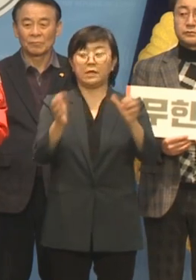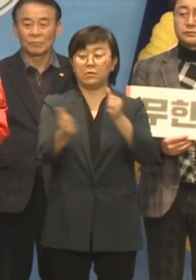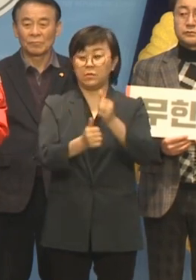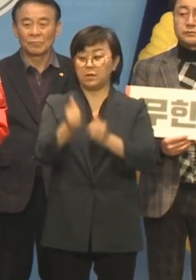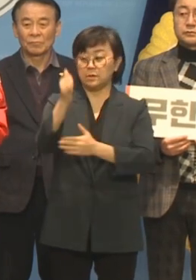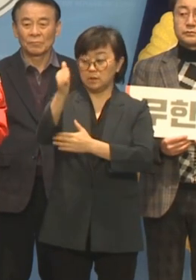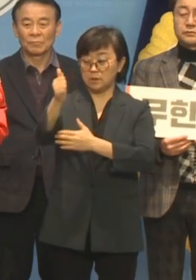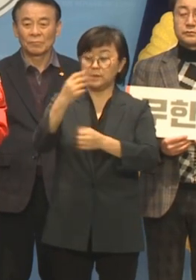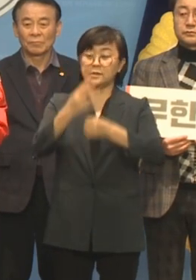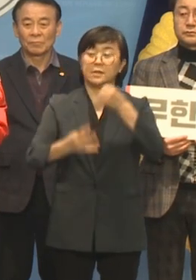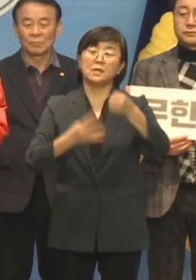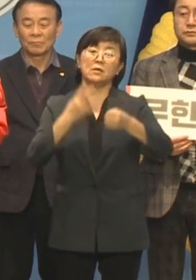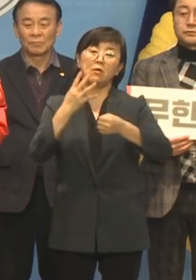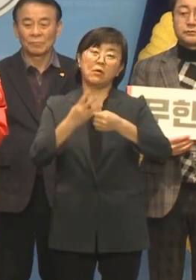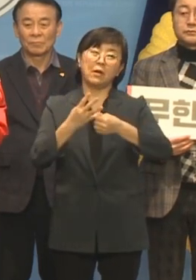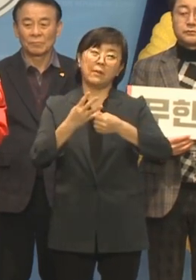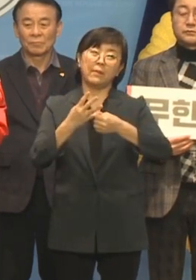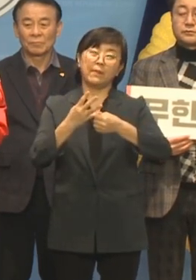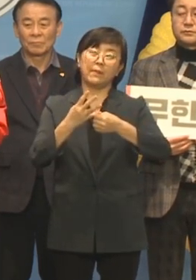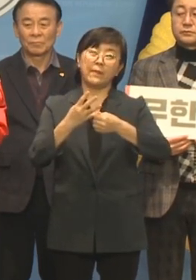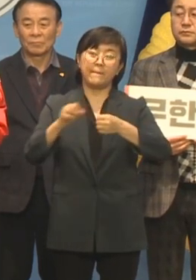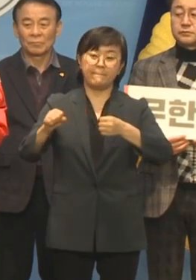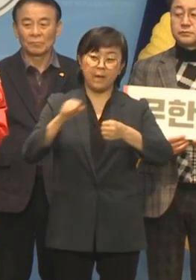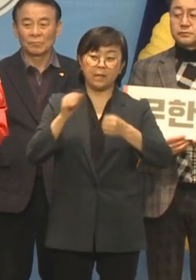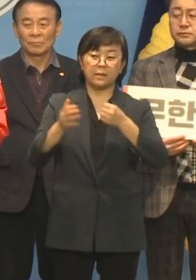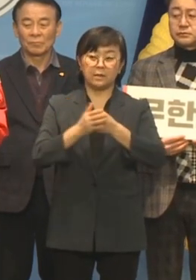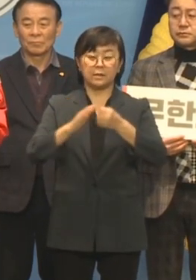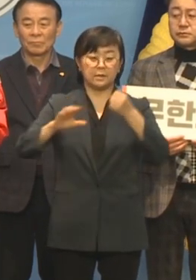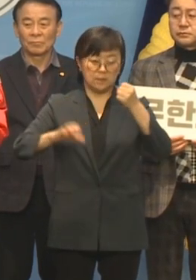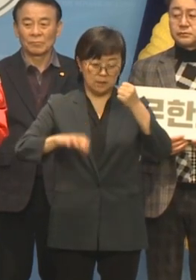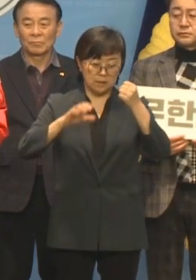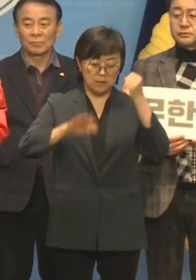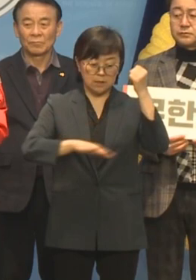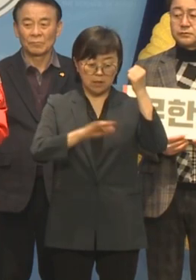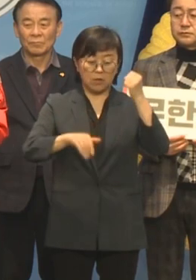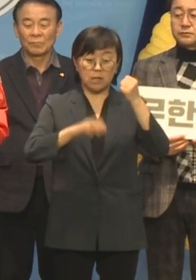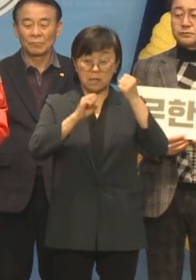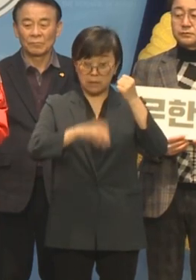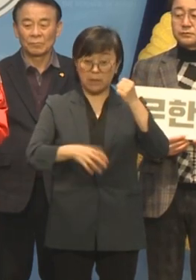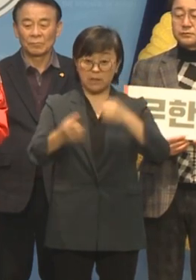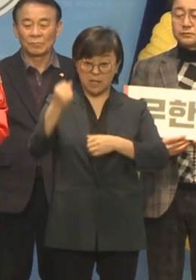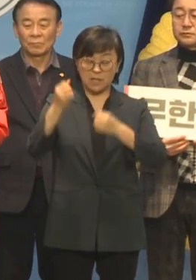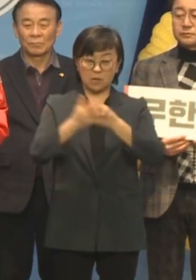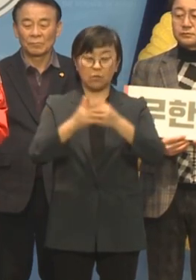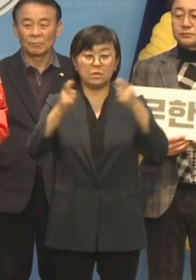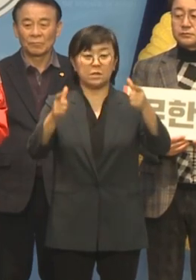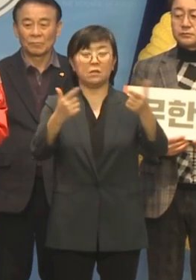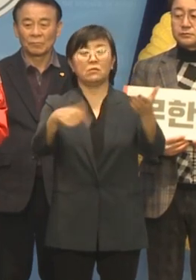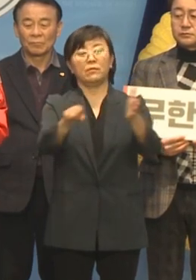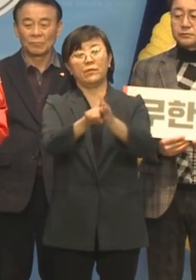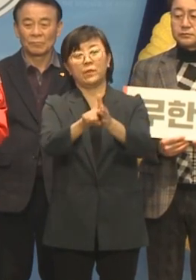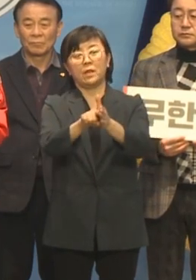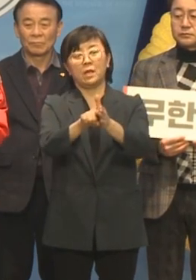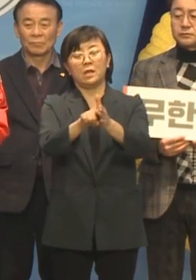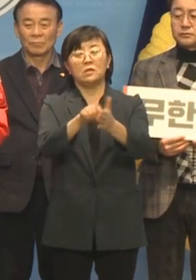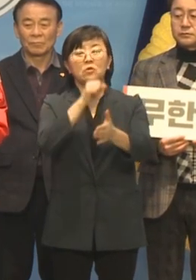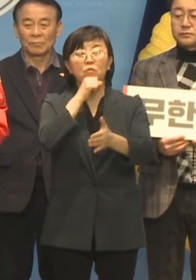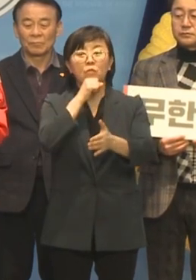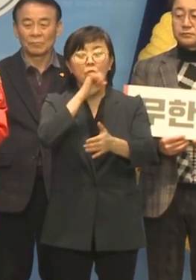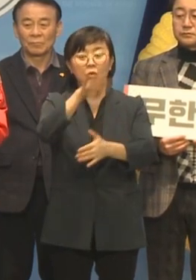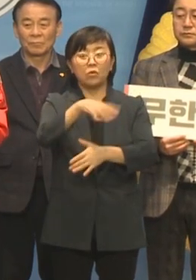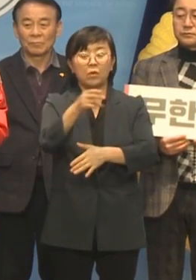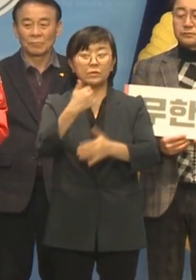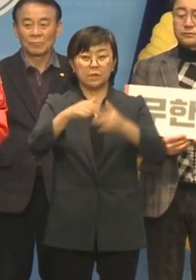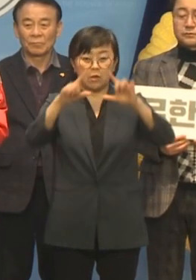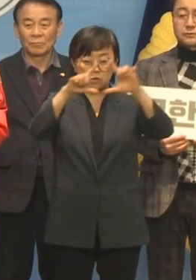당협위원장으로서 4년간 탄탄하게 다져온 지역 기반을 무기 삼아서 지역을 위한 변변한 실적도 없이